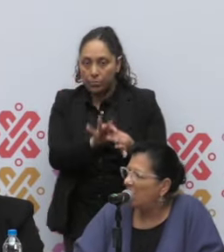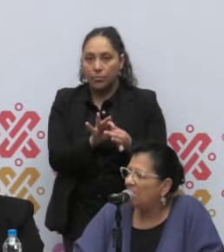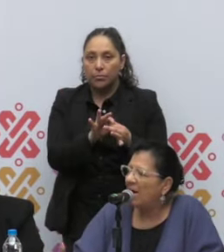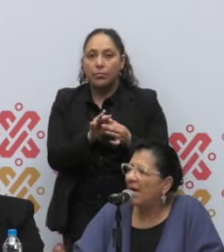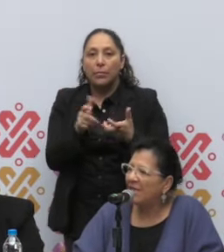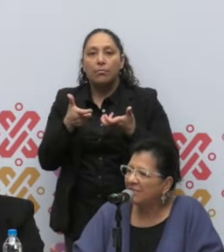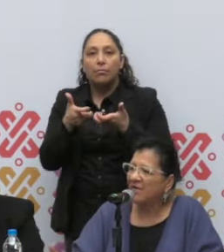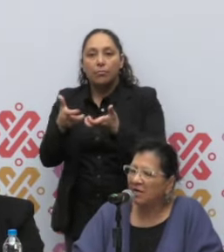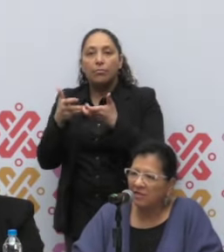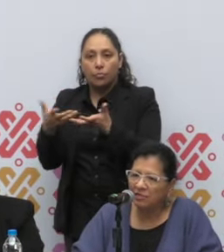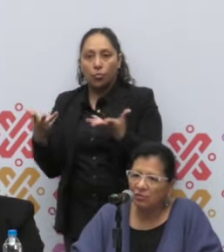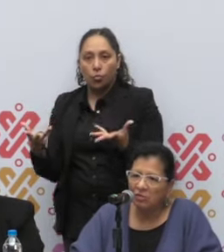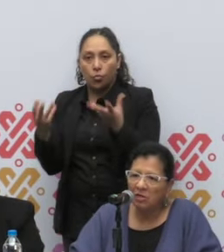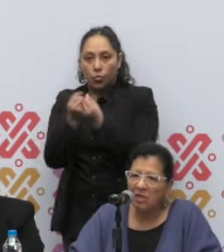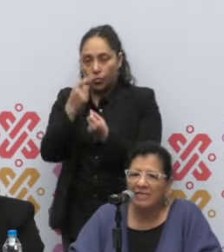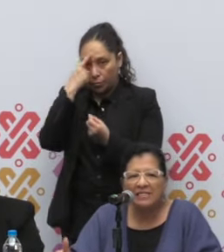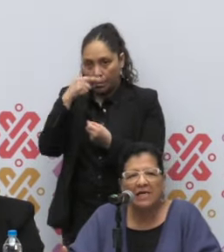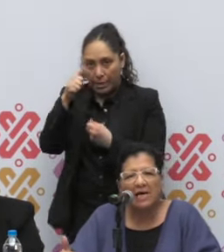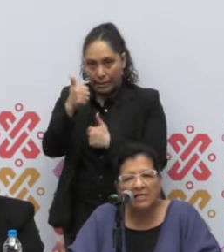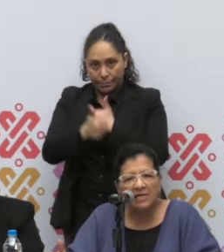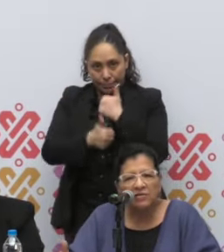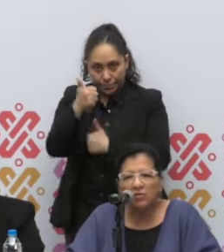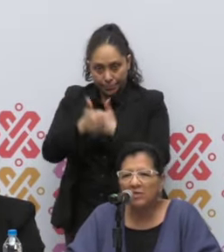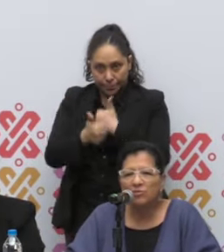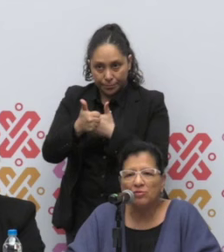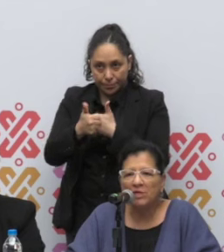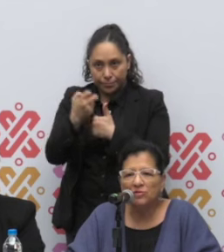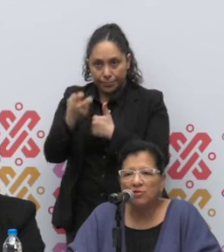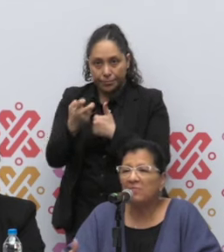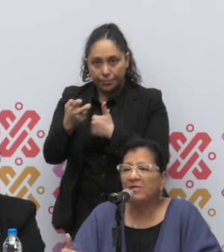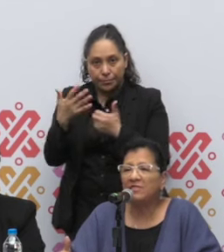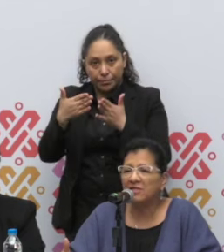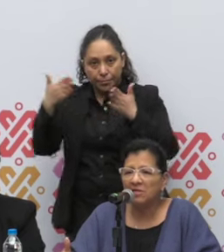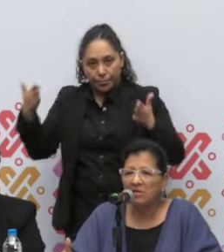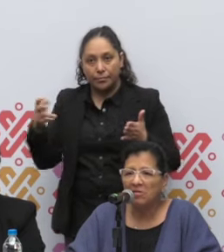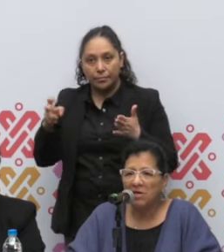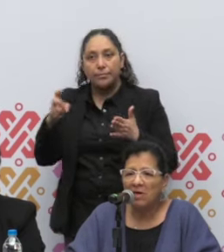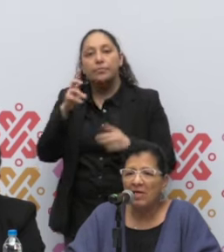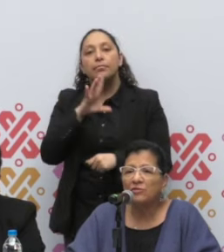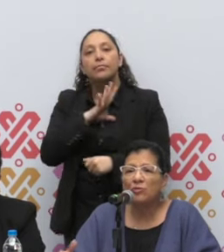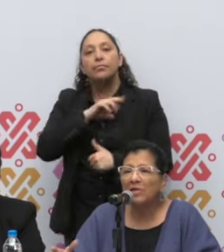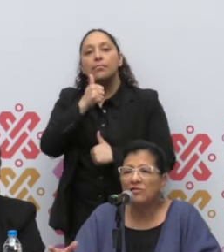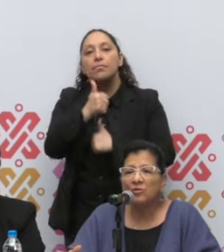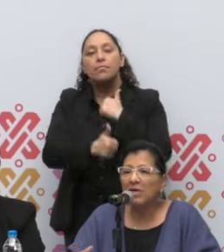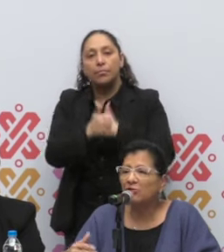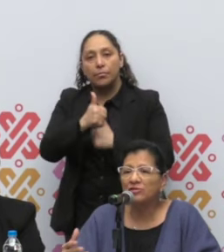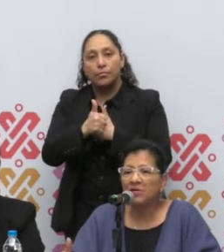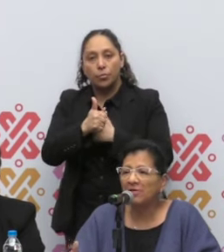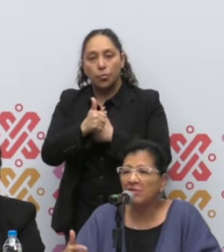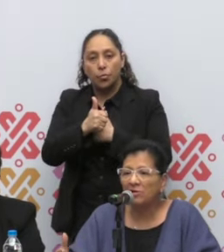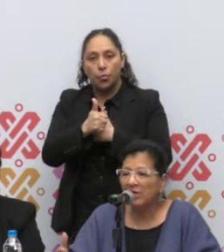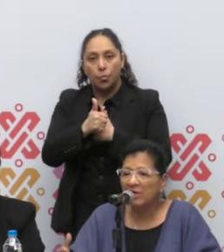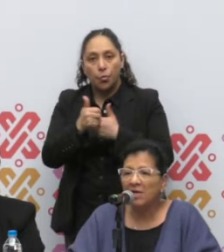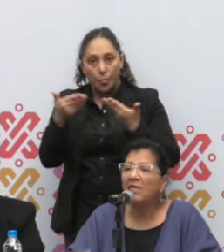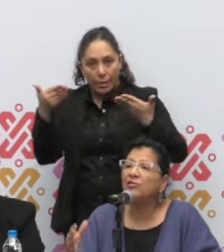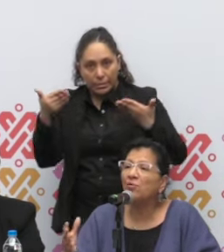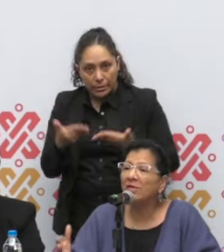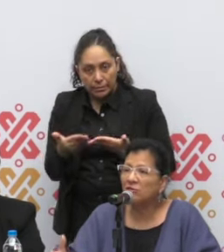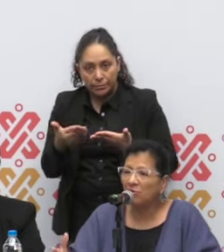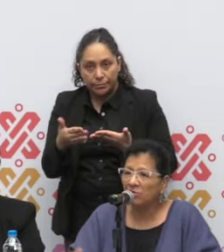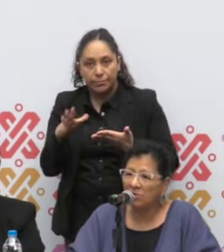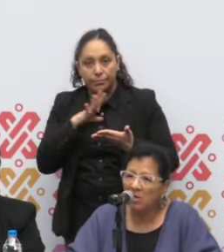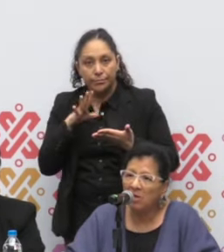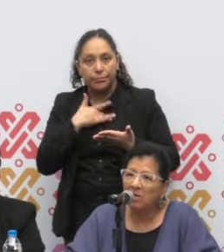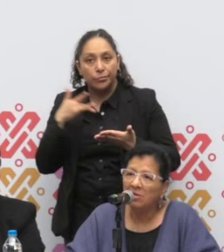compartidos para este gran reto. Y este gran reto, que es un reto del presente, que es un reto que nos debe de doler y